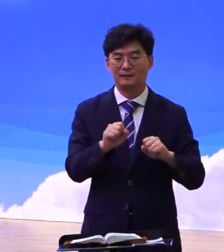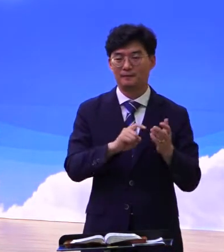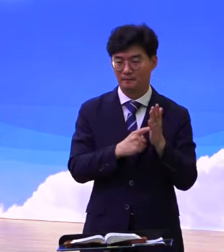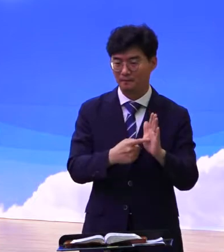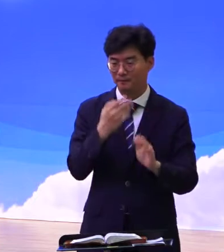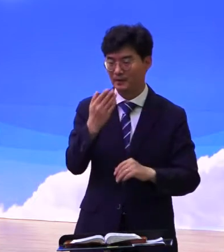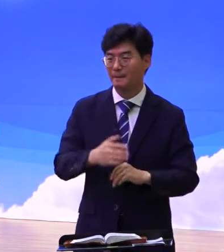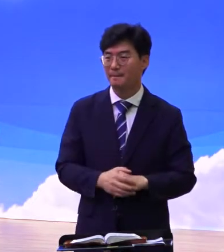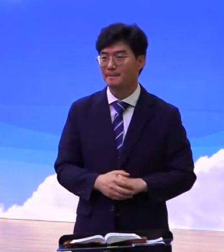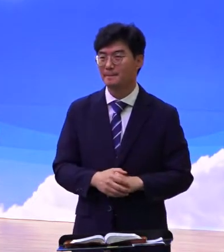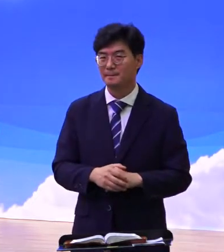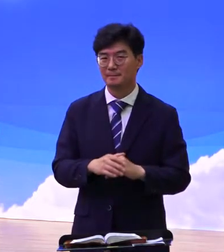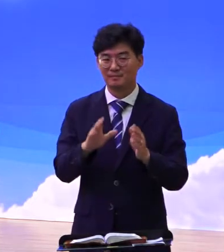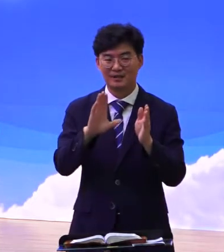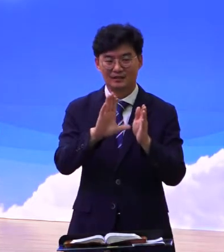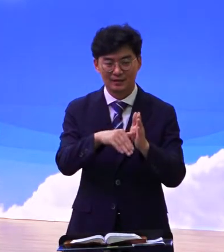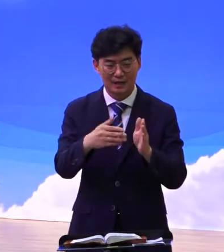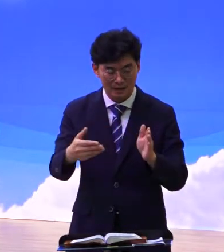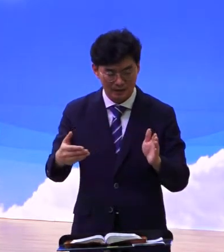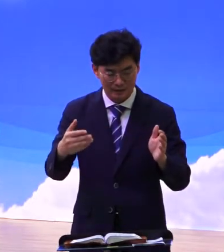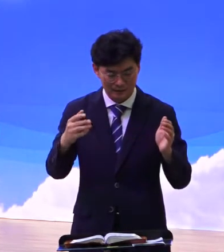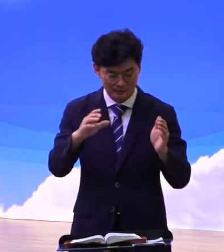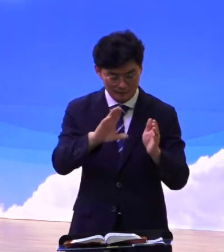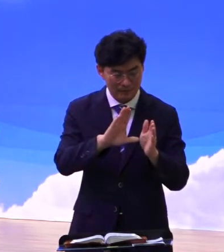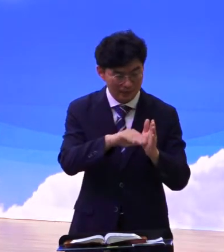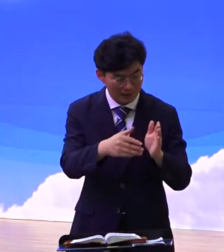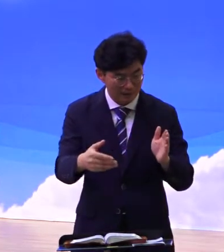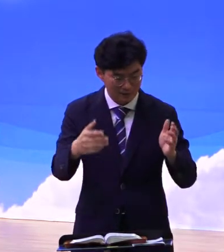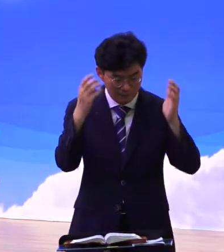시대 속에서 환난과 고통이 계속될 때,